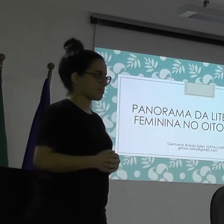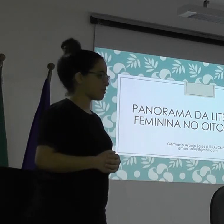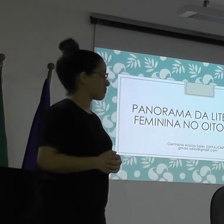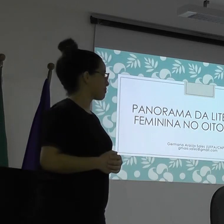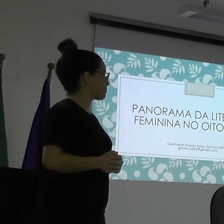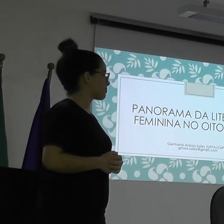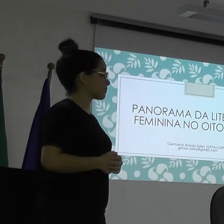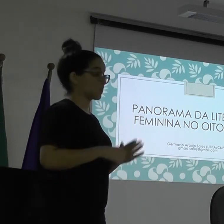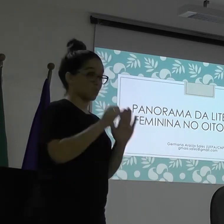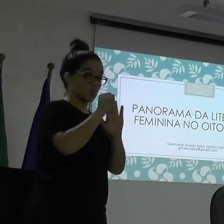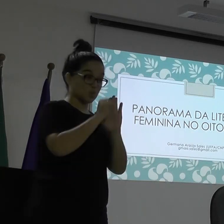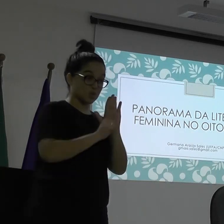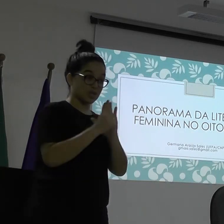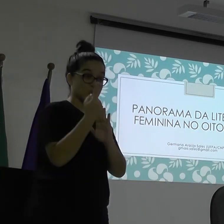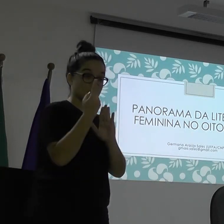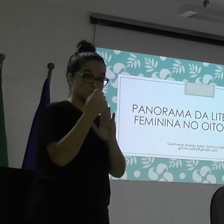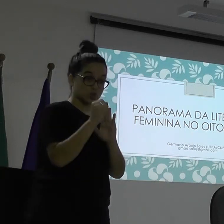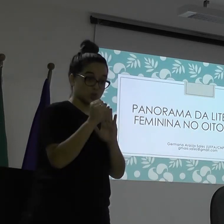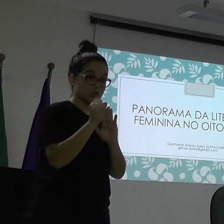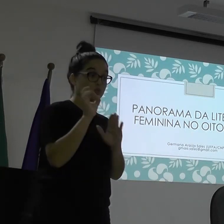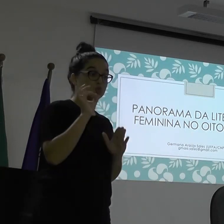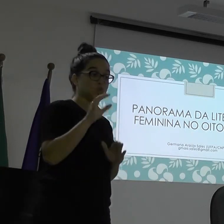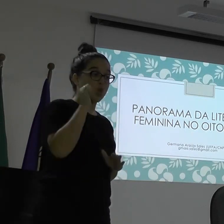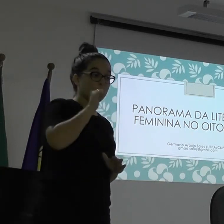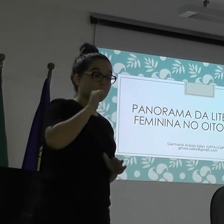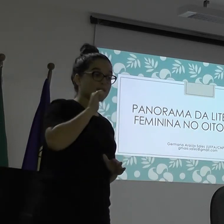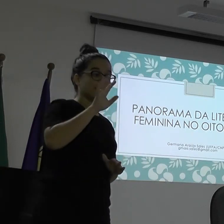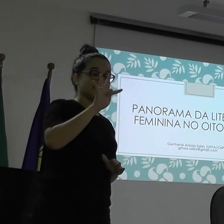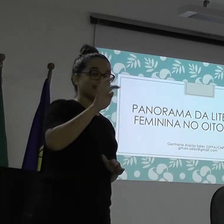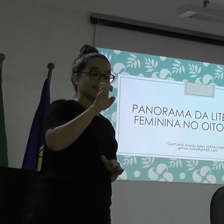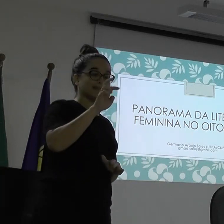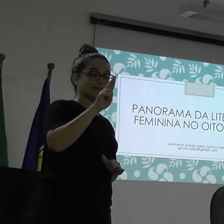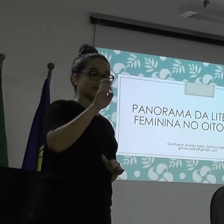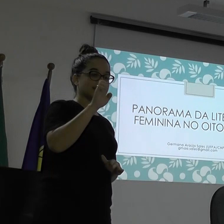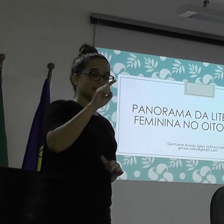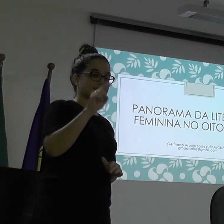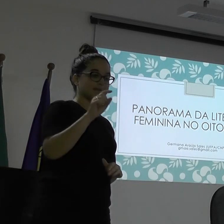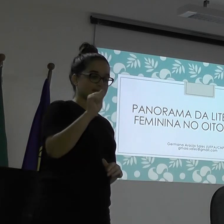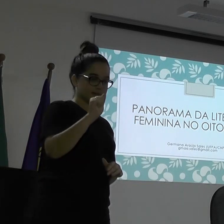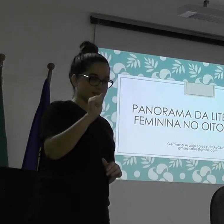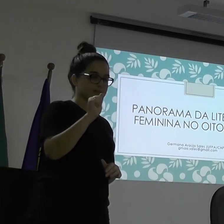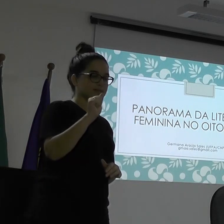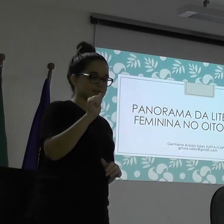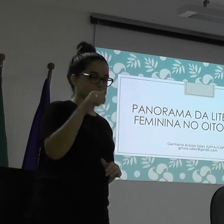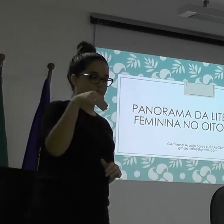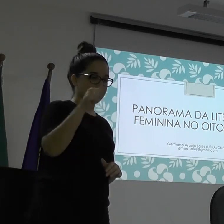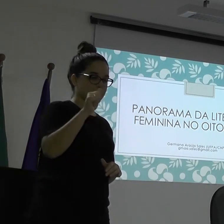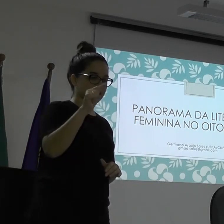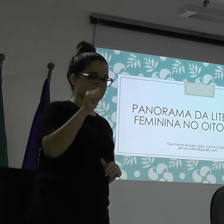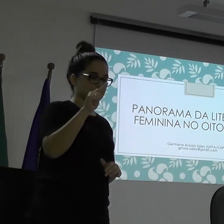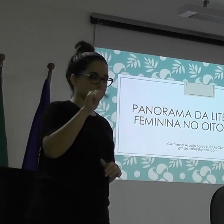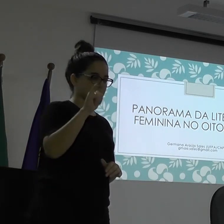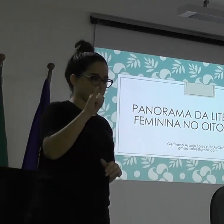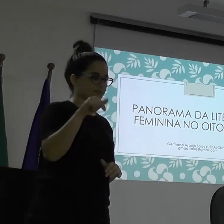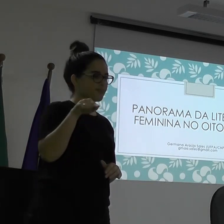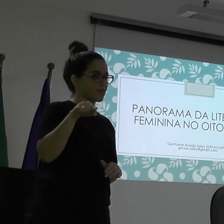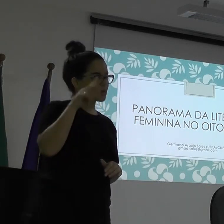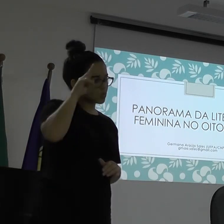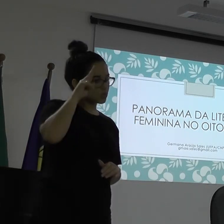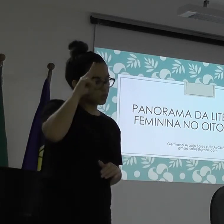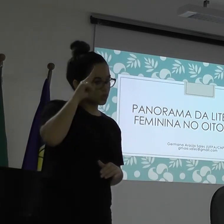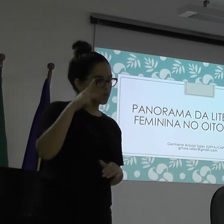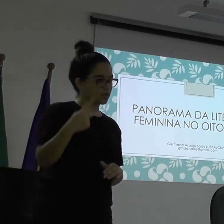E do século XVIII, a gente só tem a Teresa Margarida Horta e Silva, né? Que é uma história